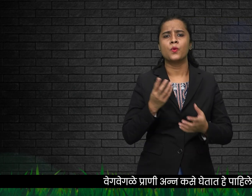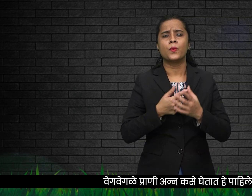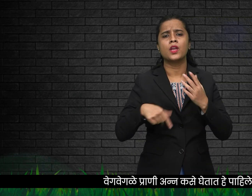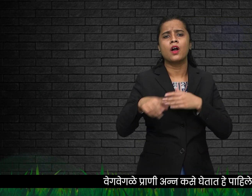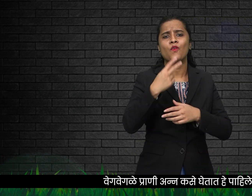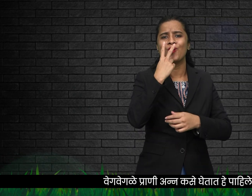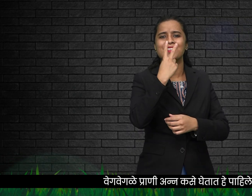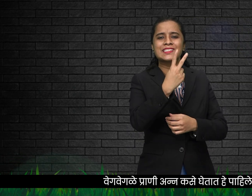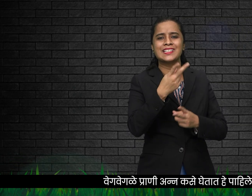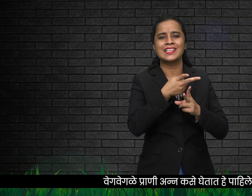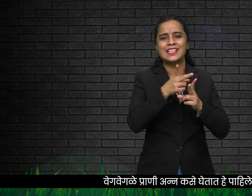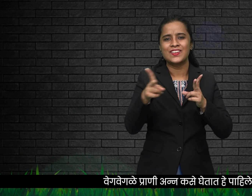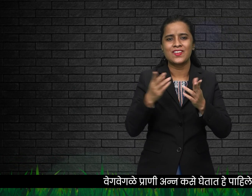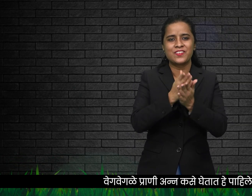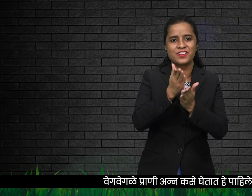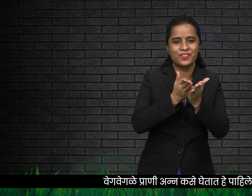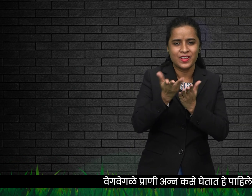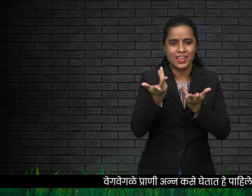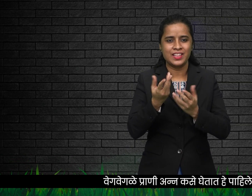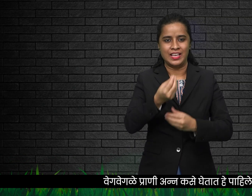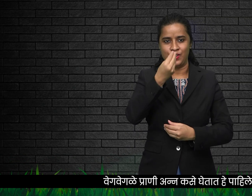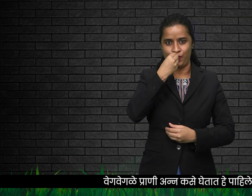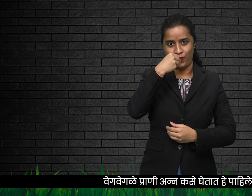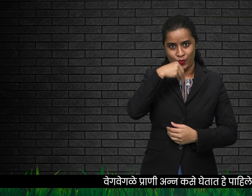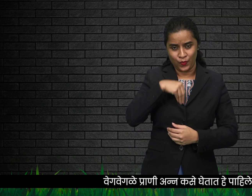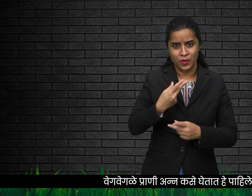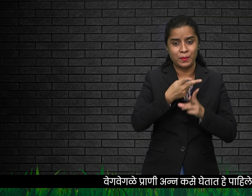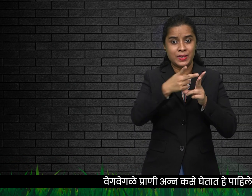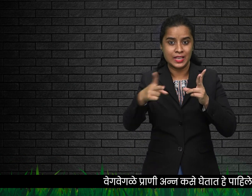वेगवेगळ्या प्राणी अन्न कसे घेतात हे पाहिले.